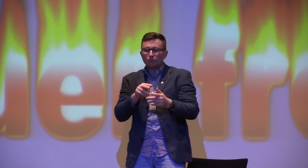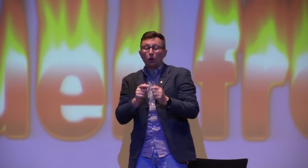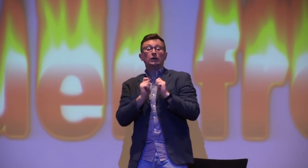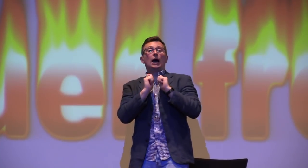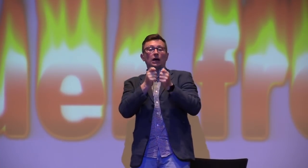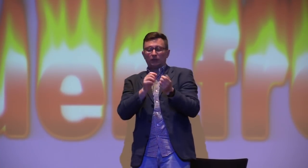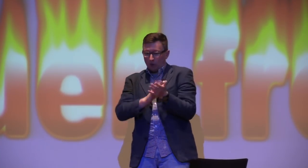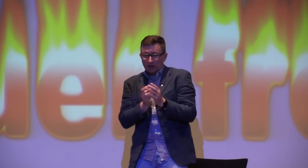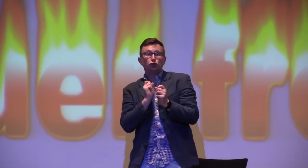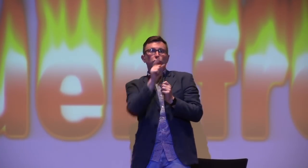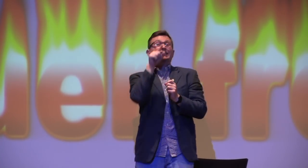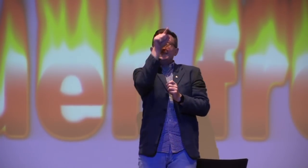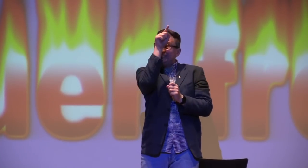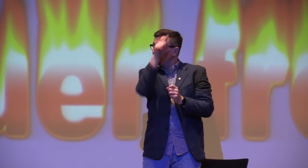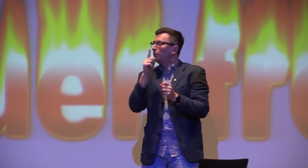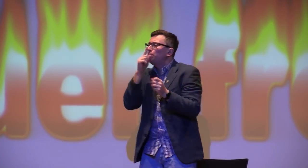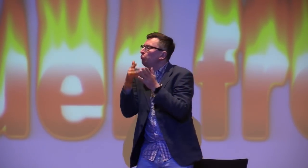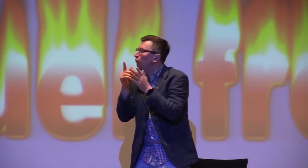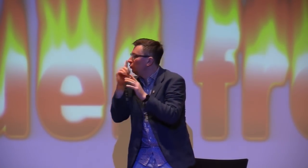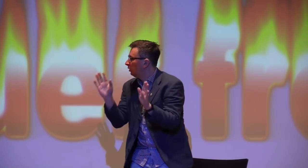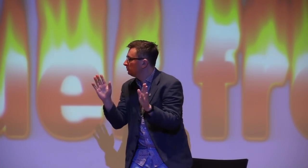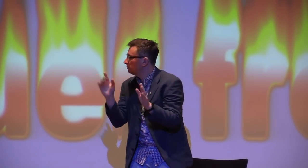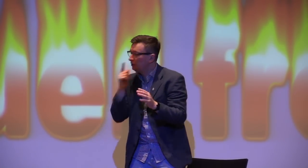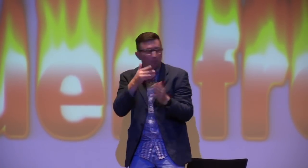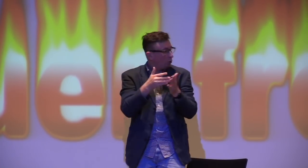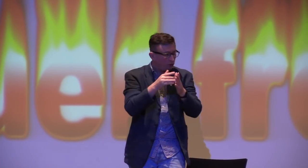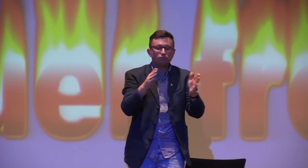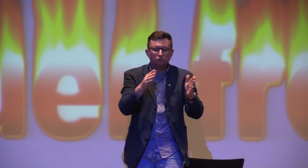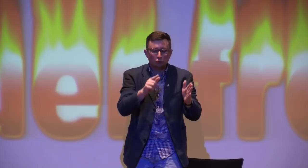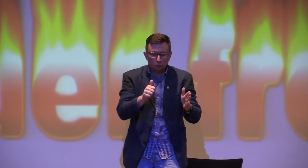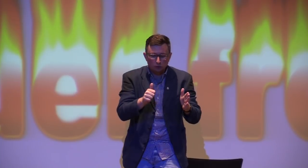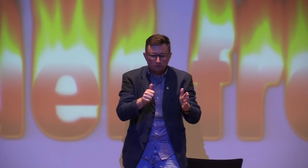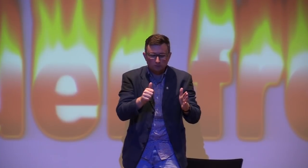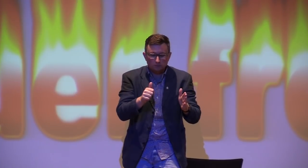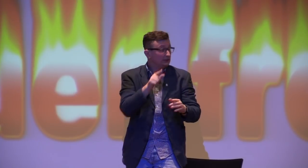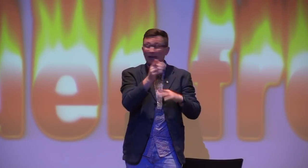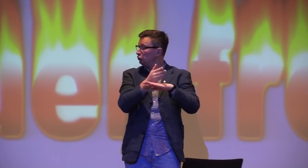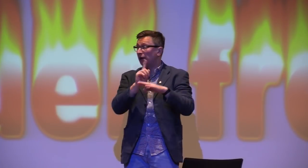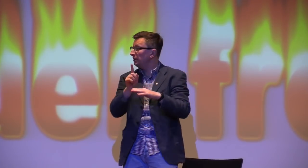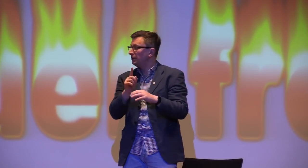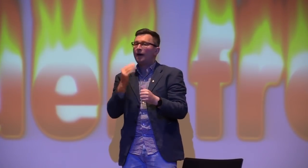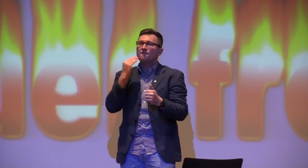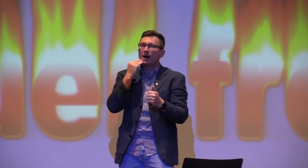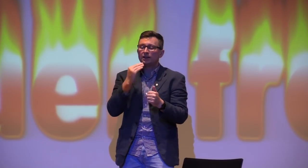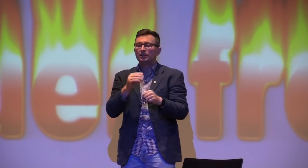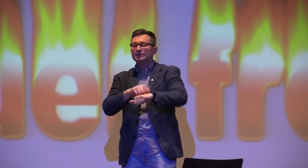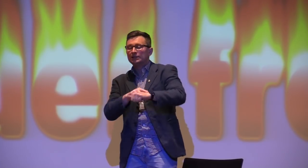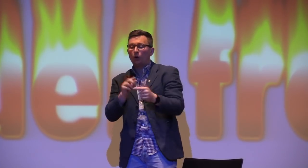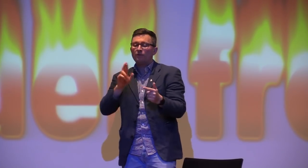das oder dass solche Projekte über die laufen müssen. Wir reichen das da ein, die überfliegen das mal, die prüfen,